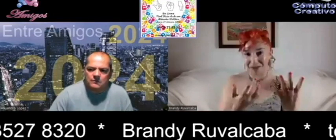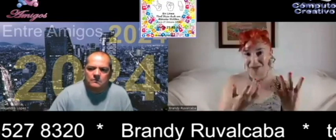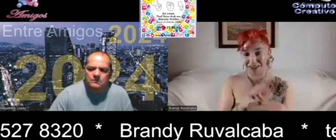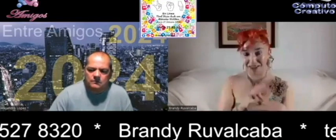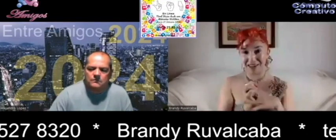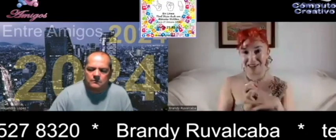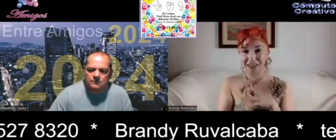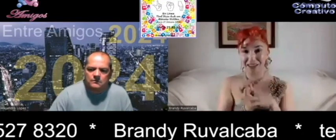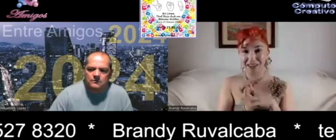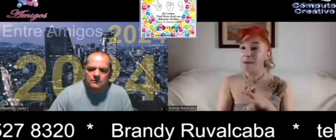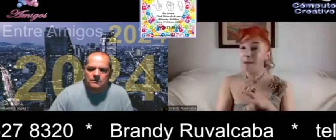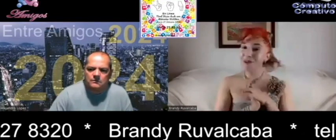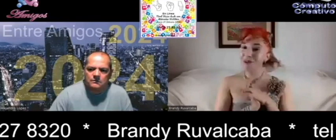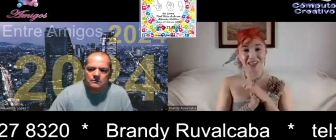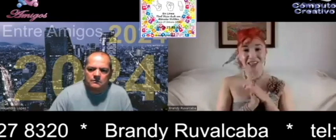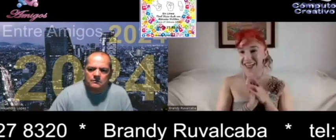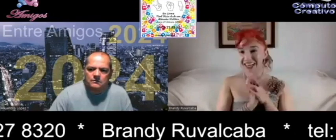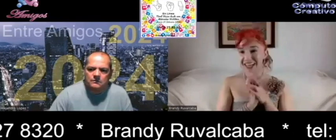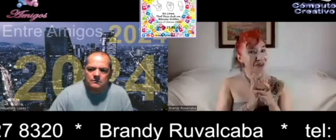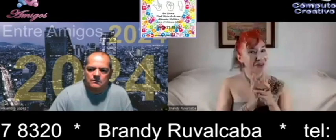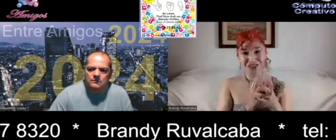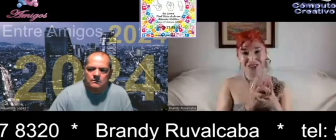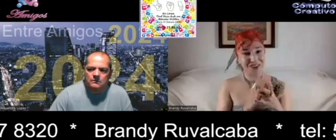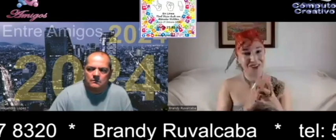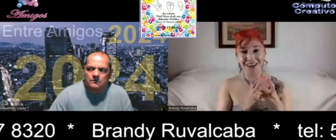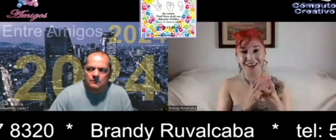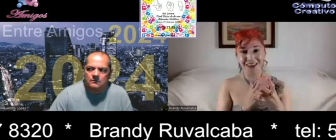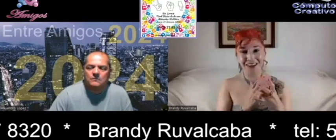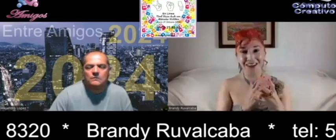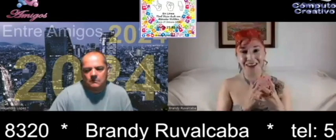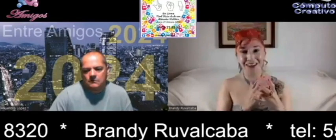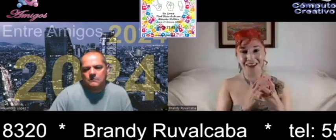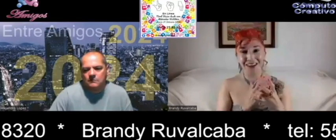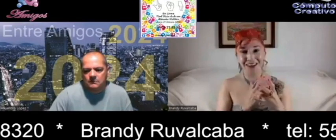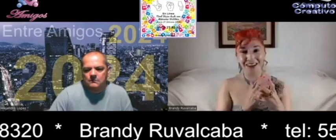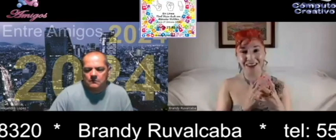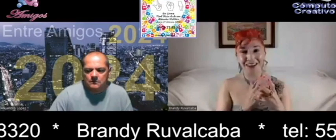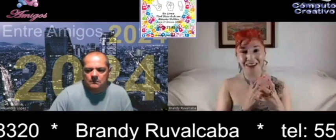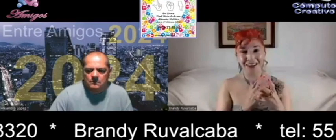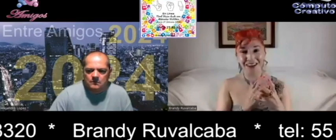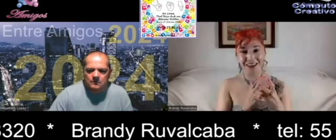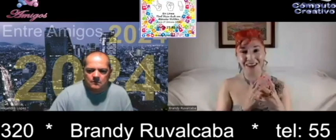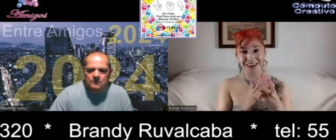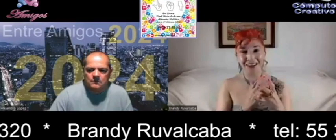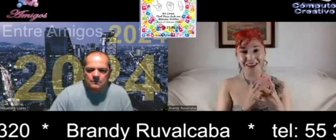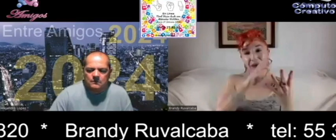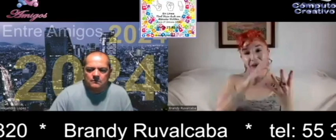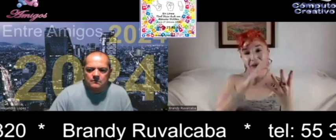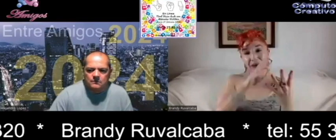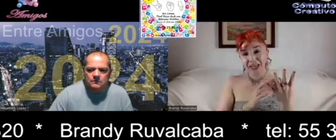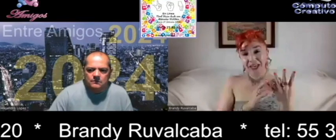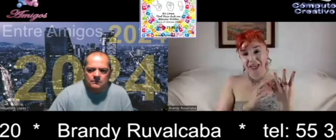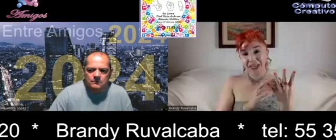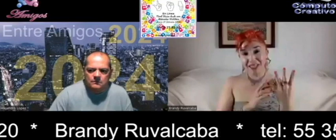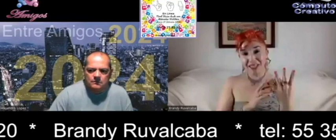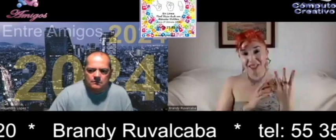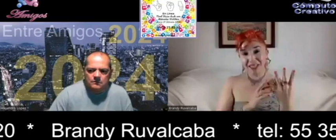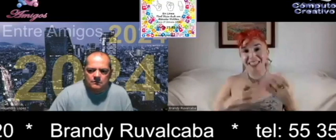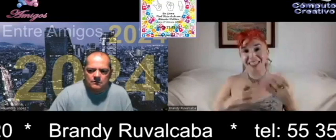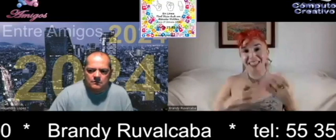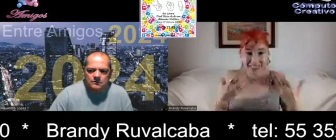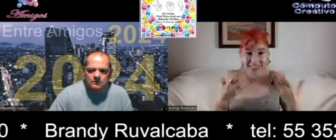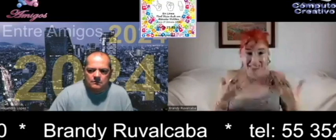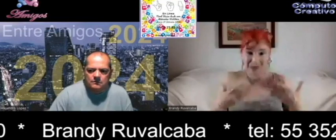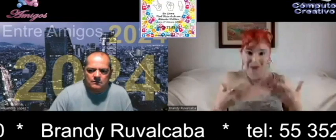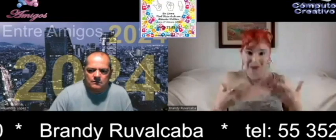señas internacional, pero no significa que todos los sordos la hablen, de hecho, pocos sordos la hablan porque más bien hablan la